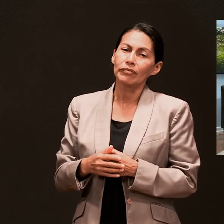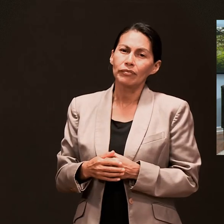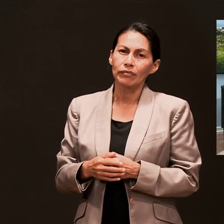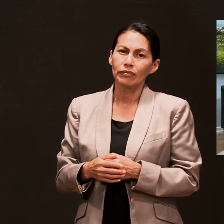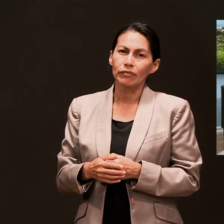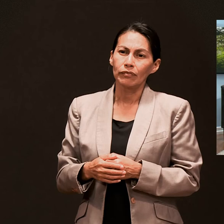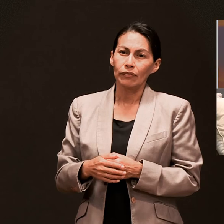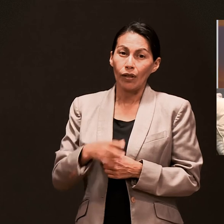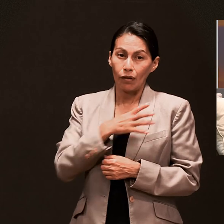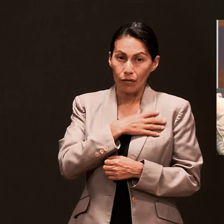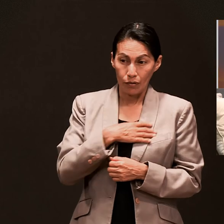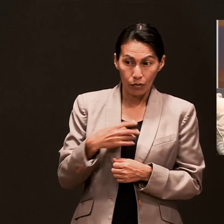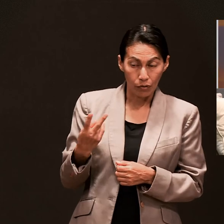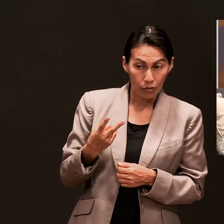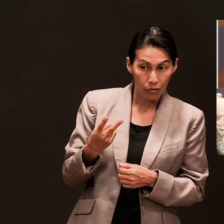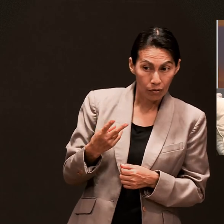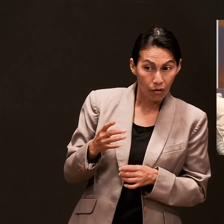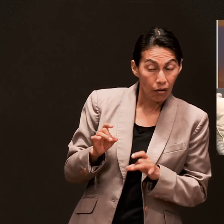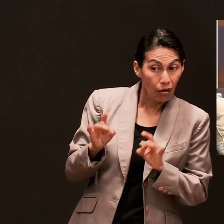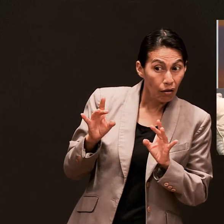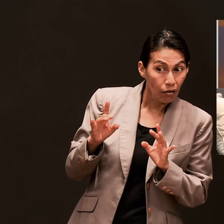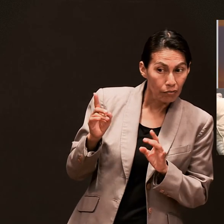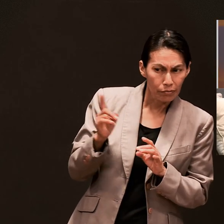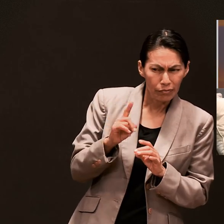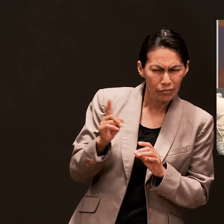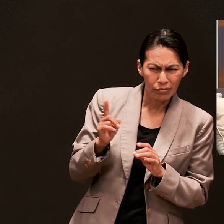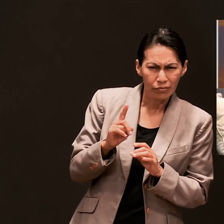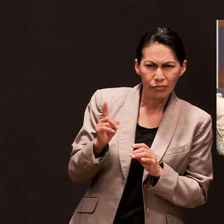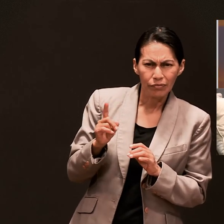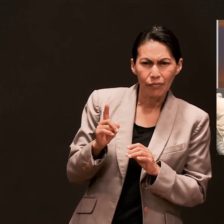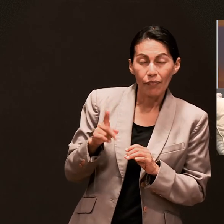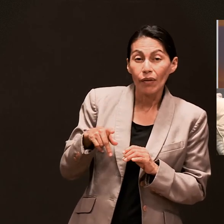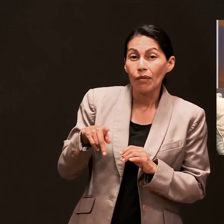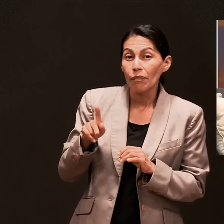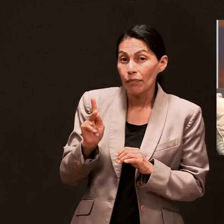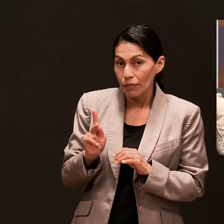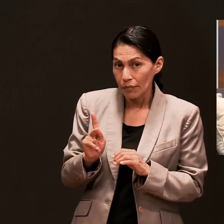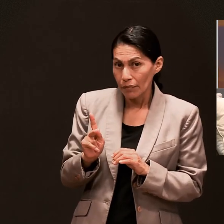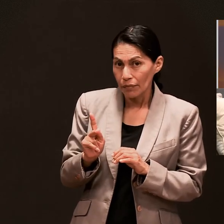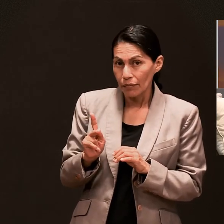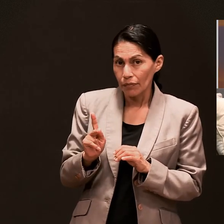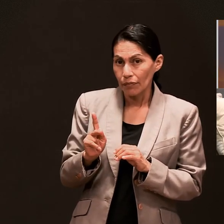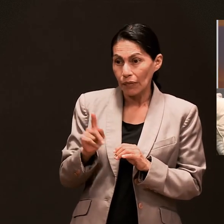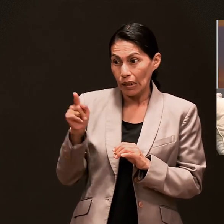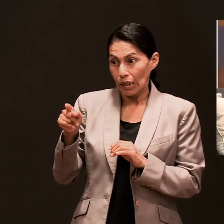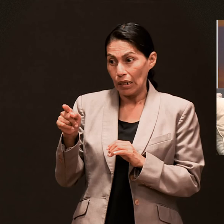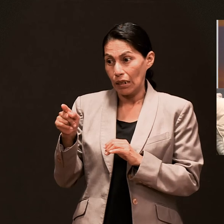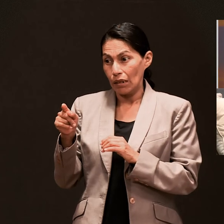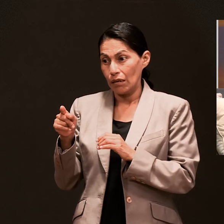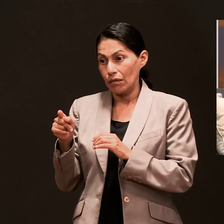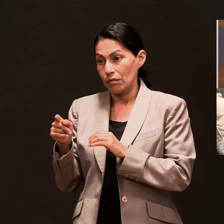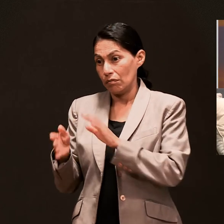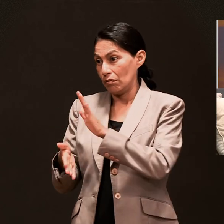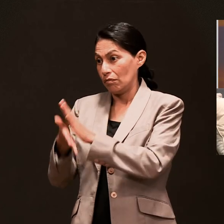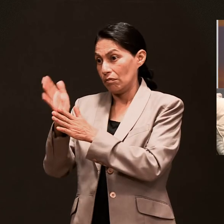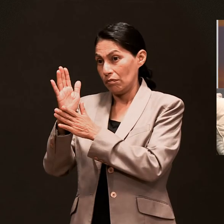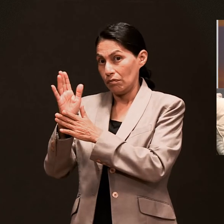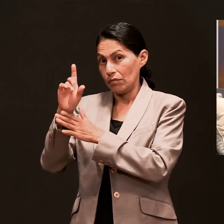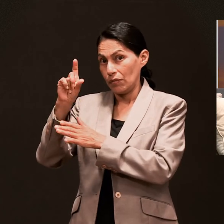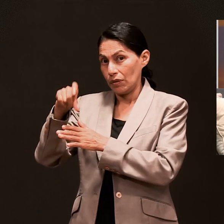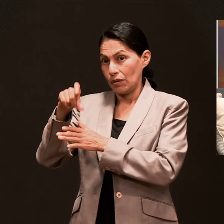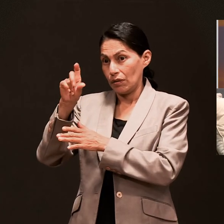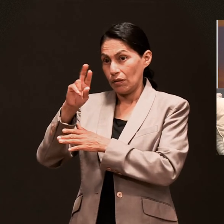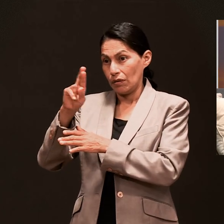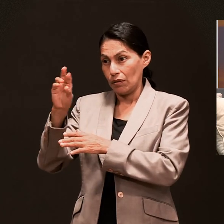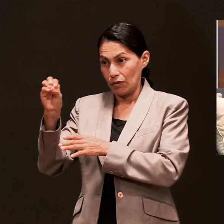doy gracias a Dios no les pasó nada pero como era la